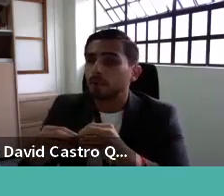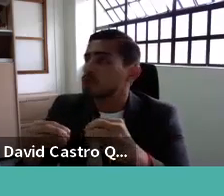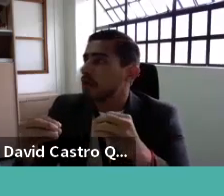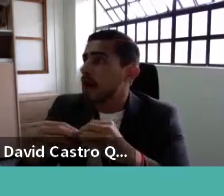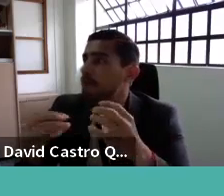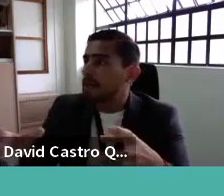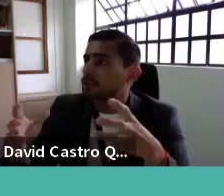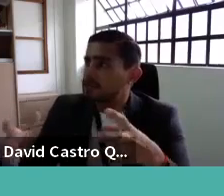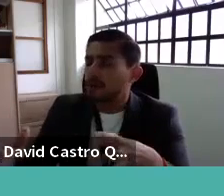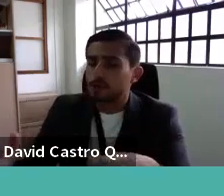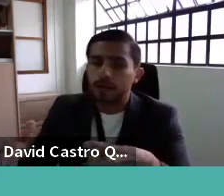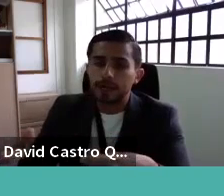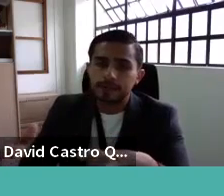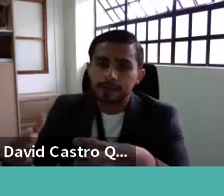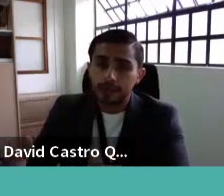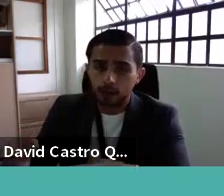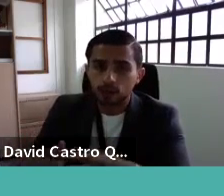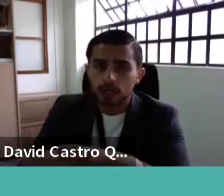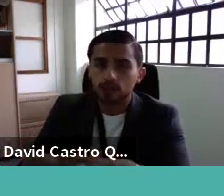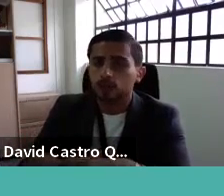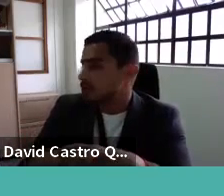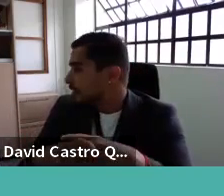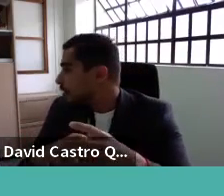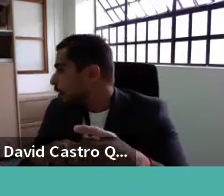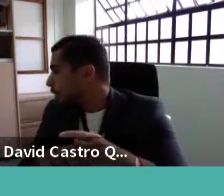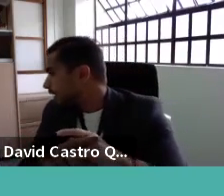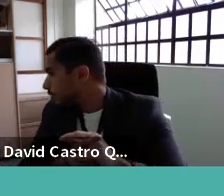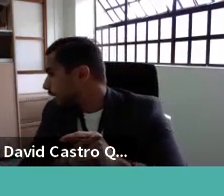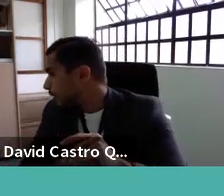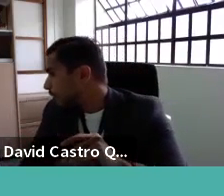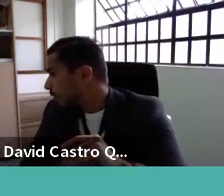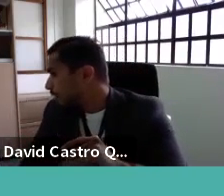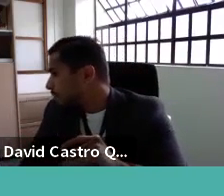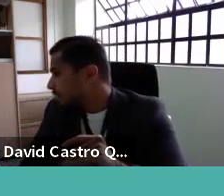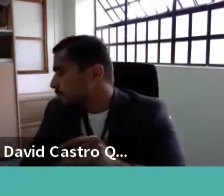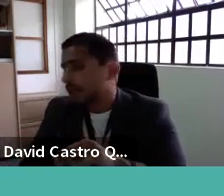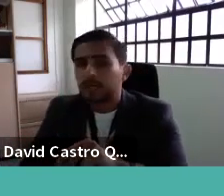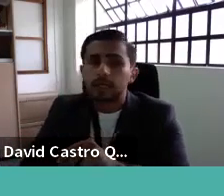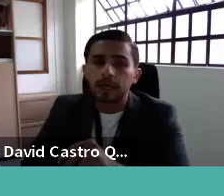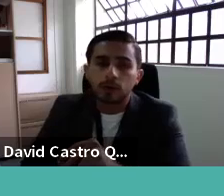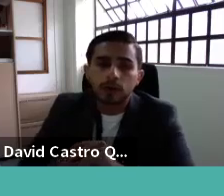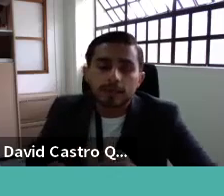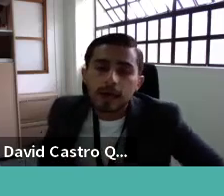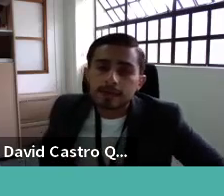vamos ampliando el espacio para ese diálogo, ¿cierto? Entonces, como les digo, ya veo algunas personas por aquí conectadas